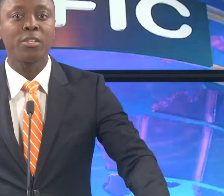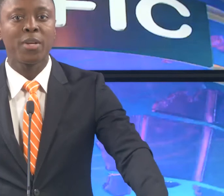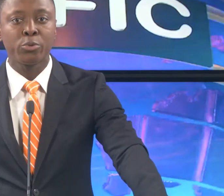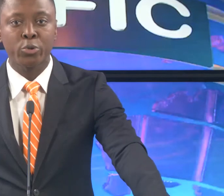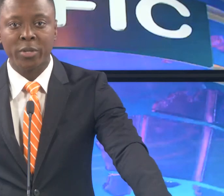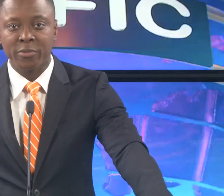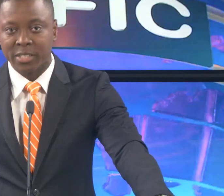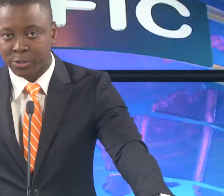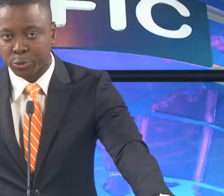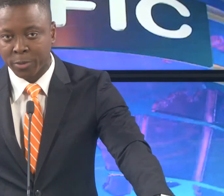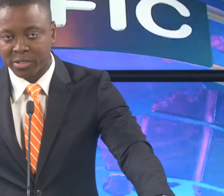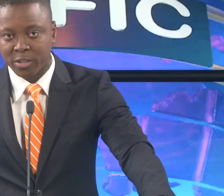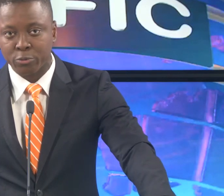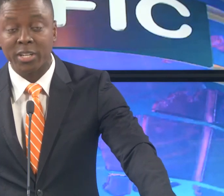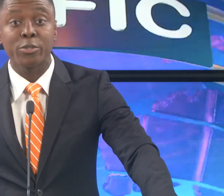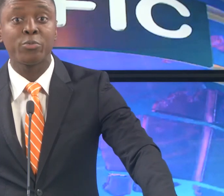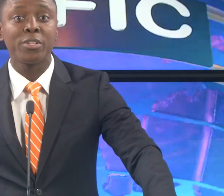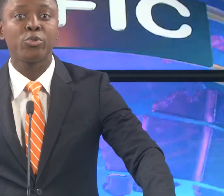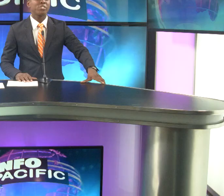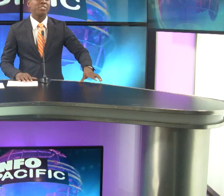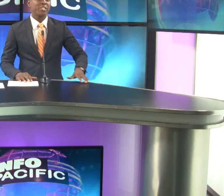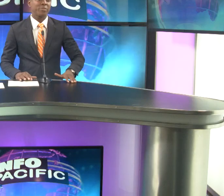C'est ici, mesdames et messieurs, que prend fin cette édition de nouvelles. Merci à vous qui l'avez